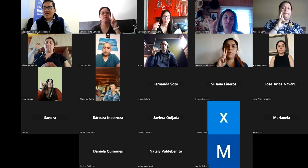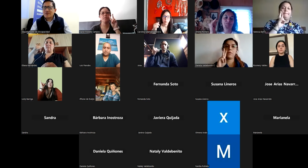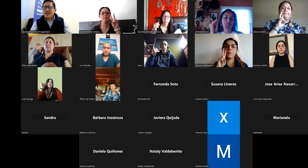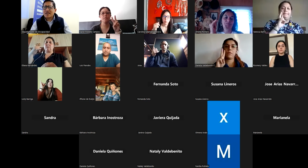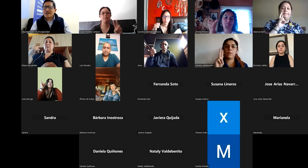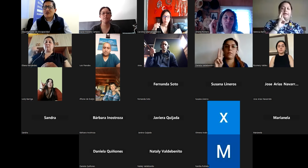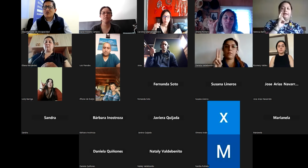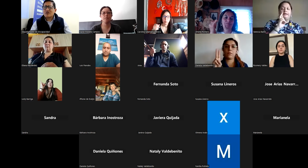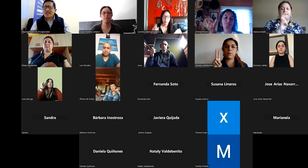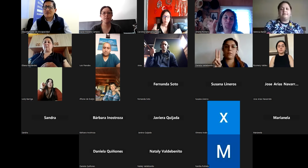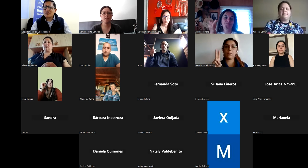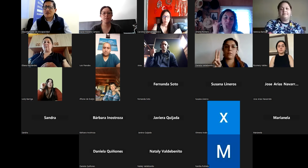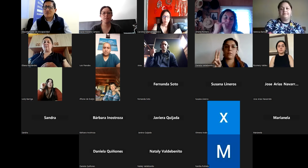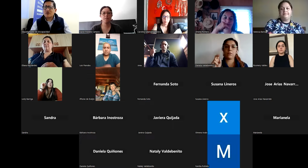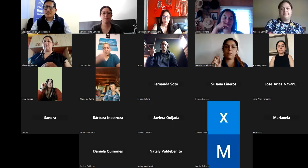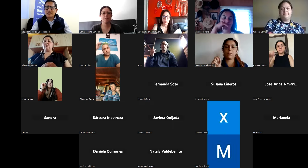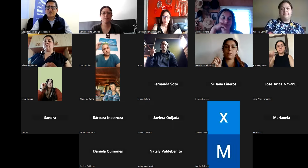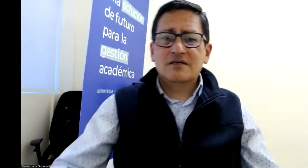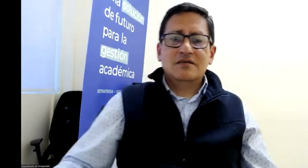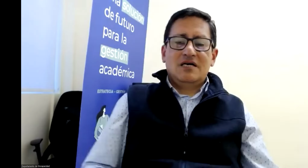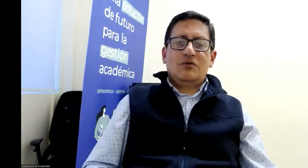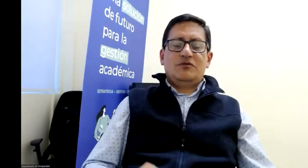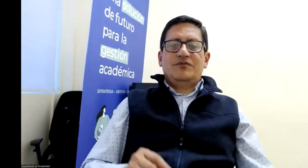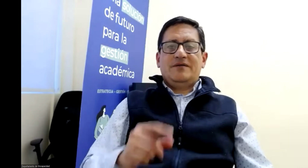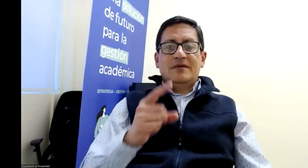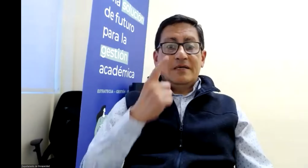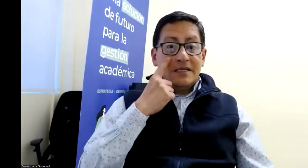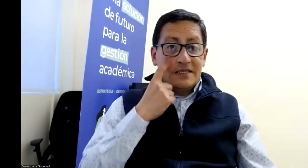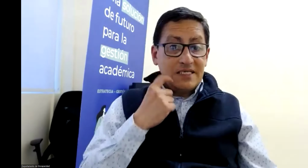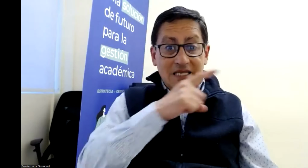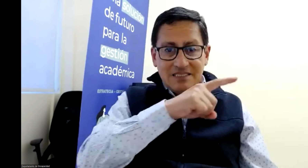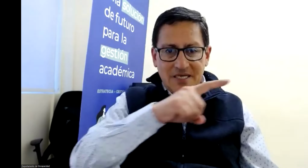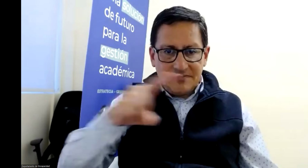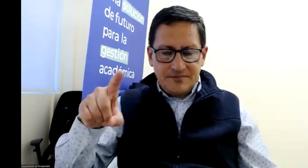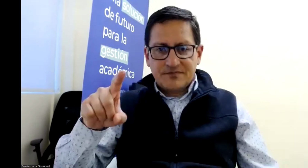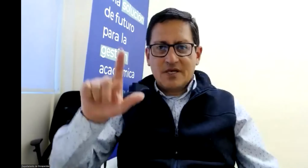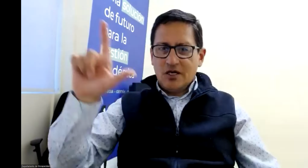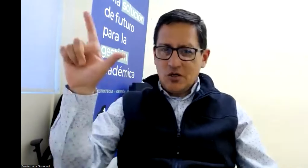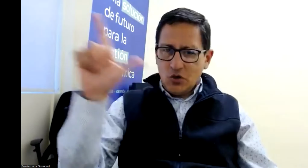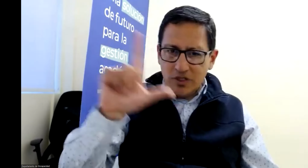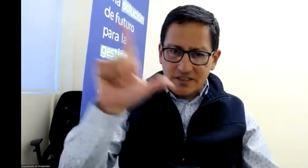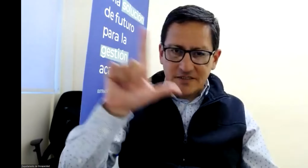colocar aquí para que quede grabado con grande para que después no se le hagamos días de la semana lunes